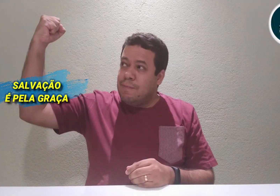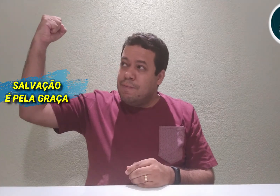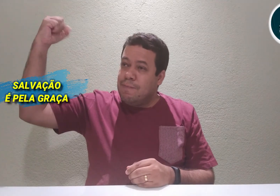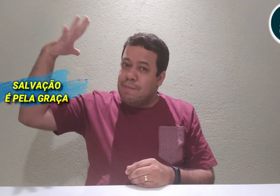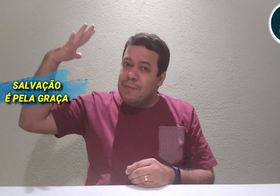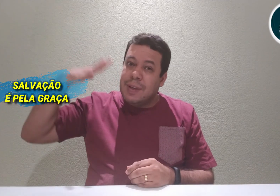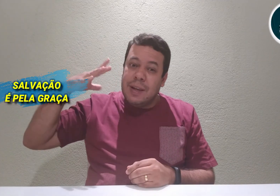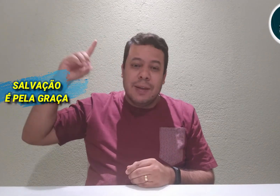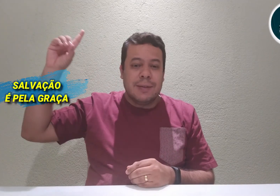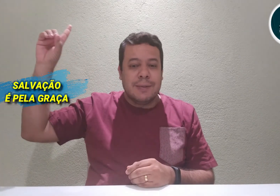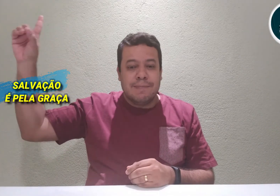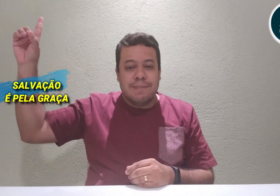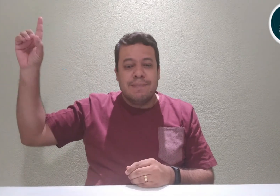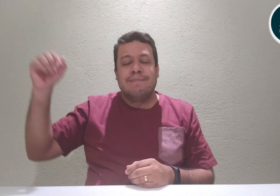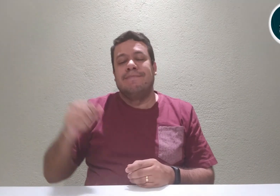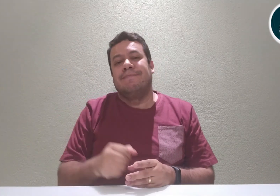A salvação é pela graça.